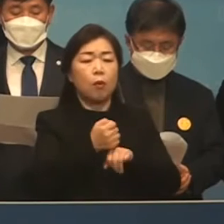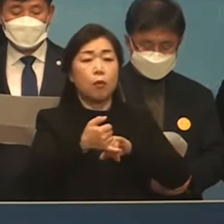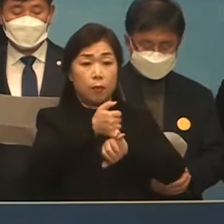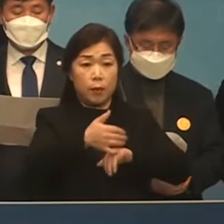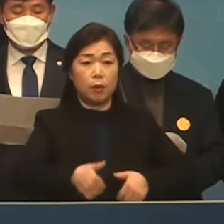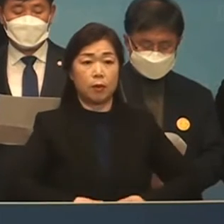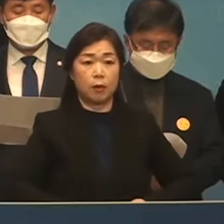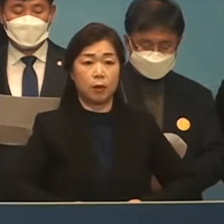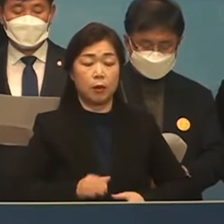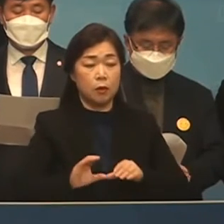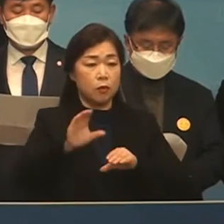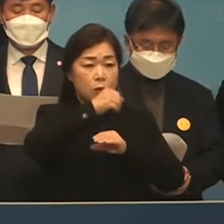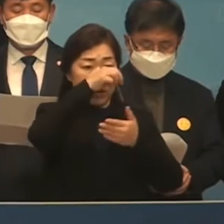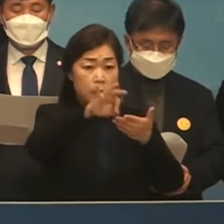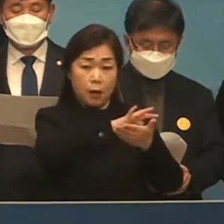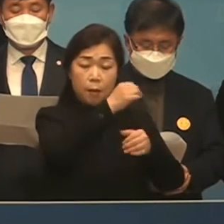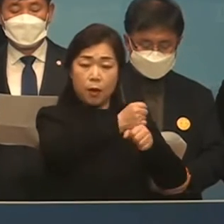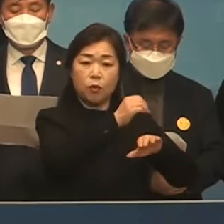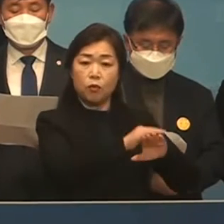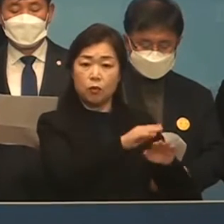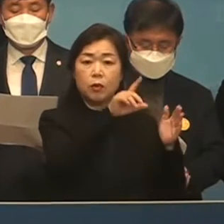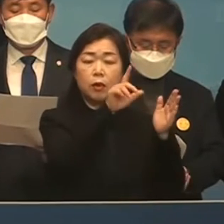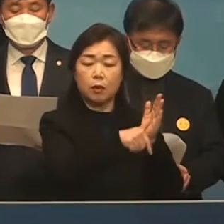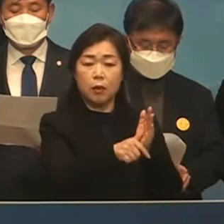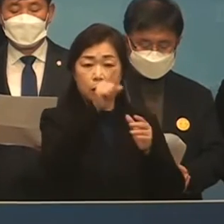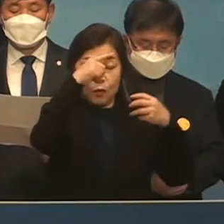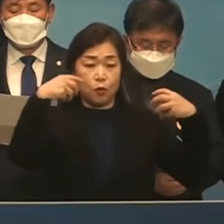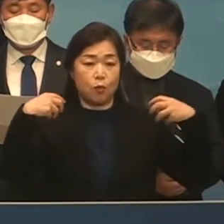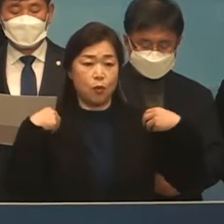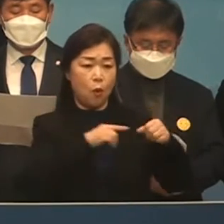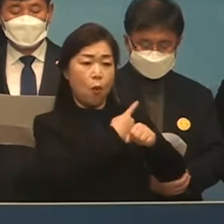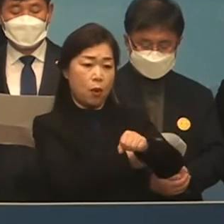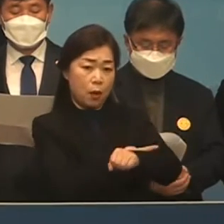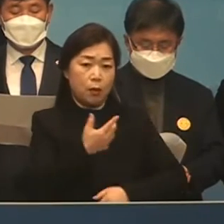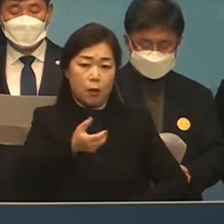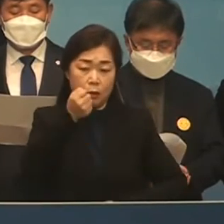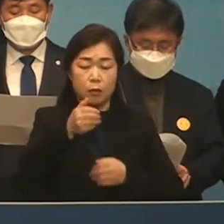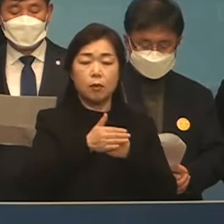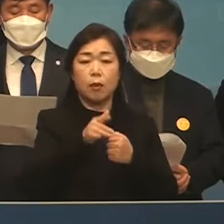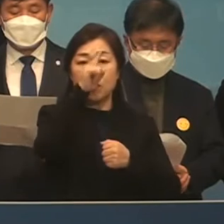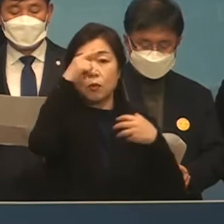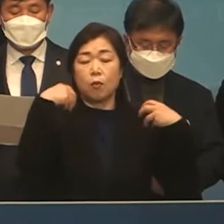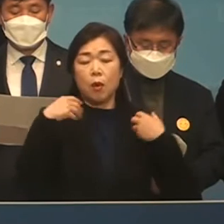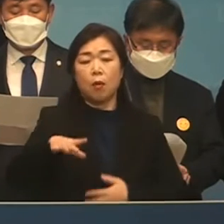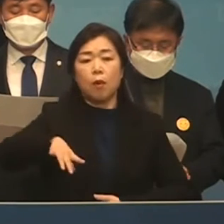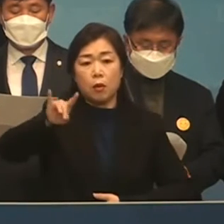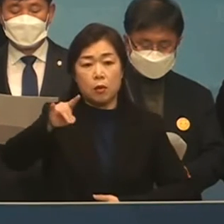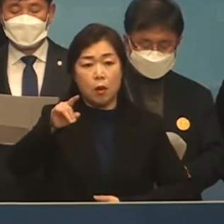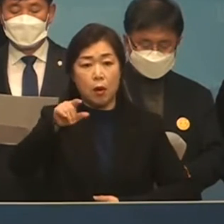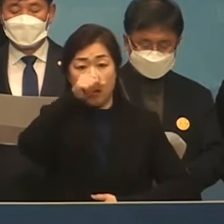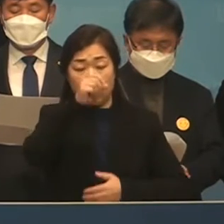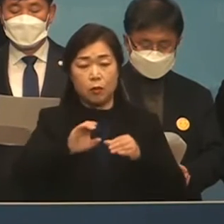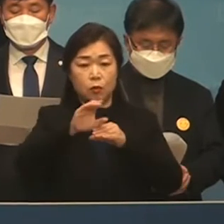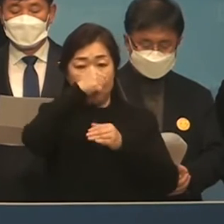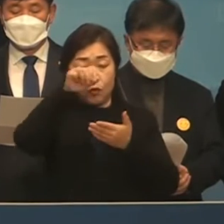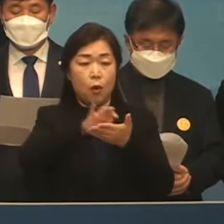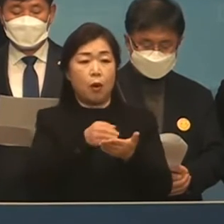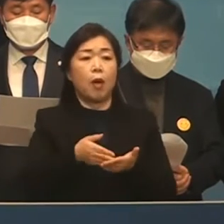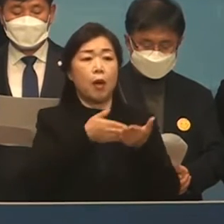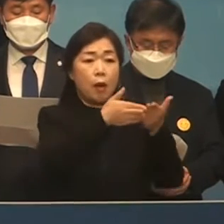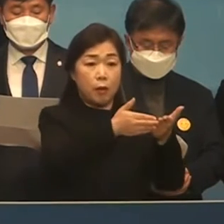합니다. 추가 경정 예산안 편성은 정부의 권한이므로 정부가 먼저 추경을 제안해야